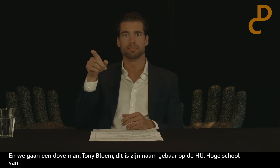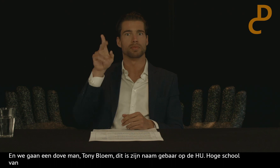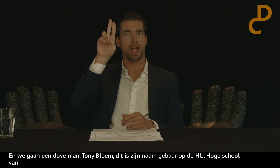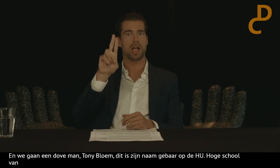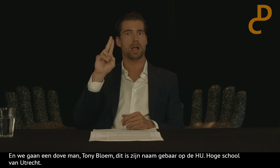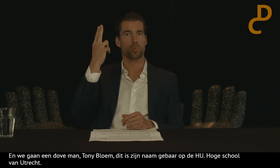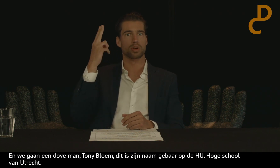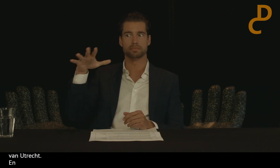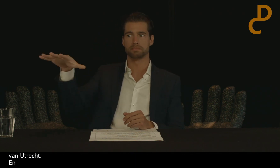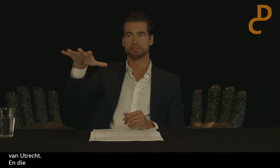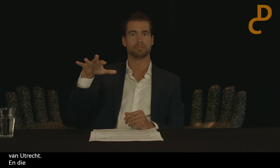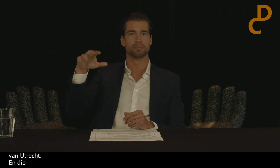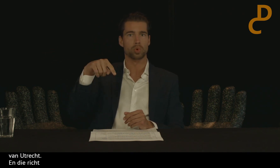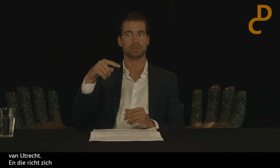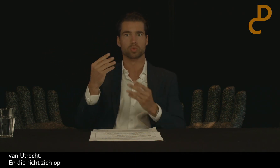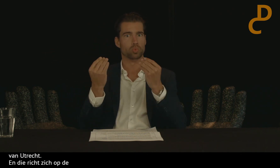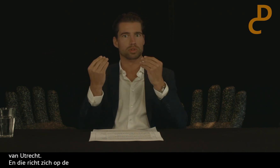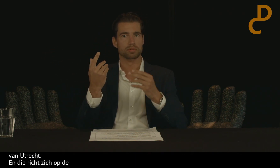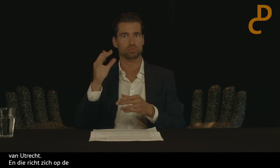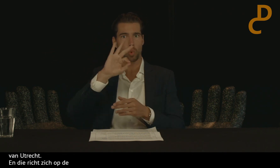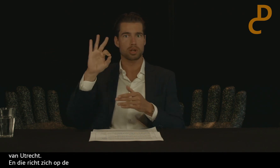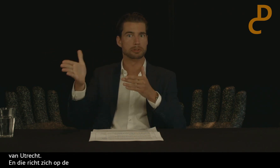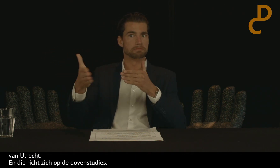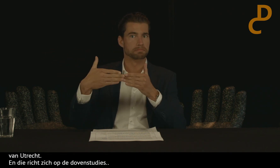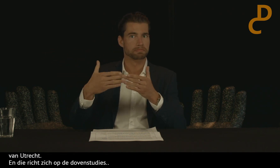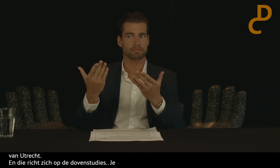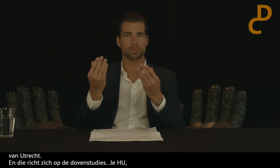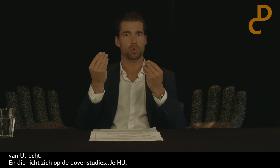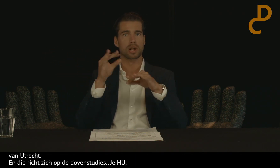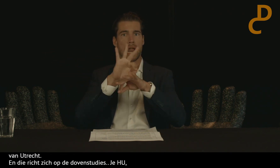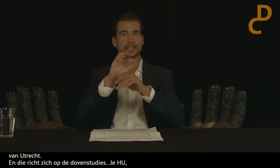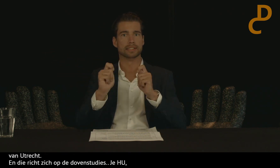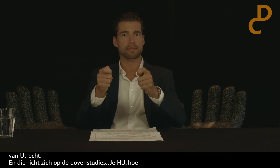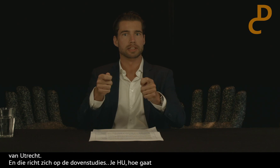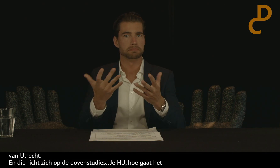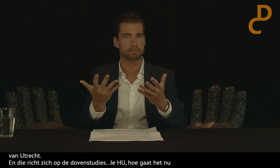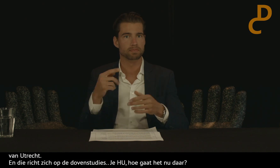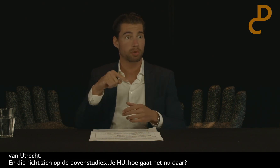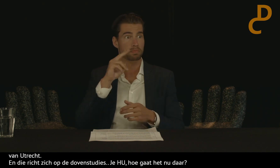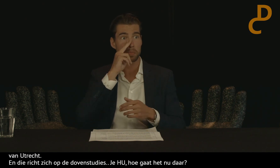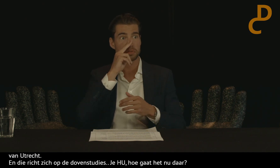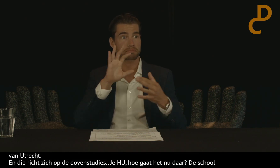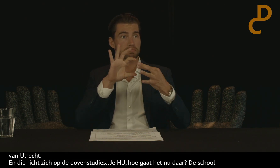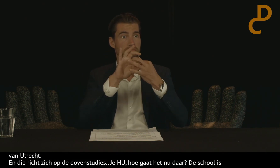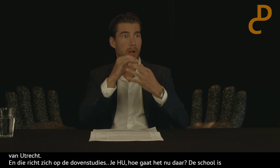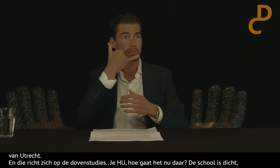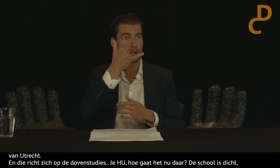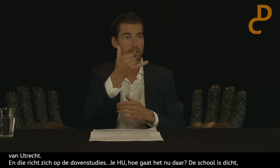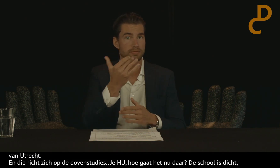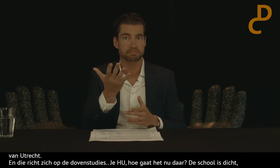richt zich op de dove studies. En de HU, hoe gaat dat nu daar op school? Want de school is dicht. Het lesgeven, hoe gaat dat? We proberen even contact